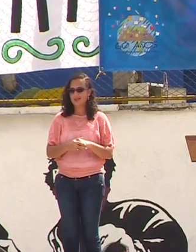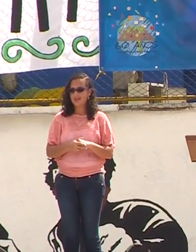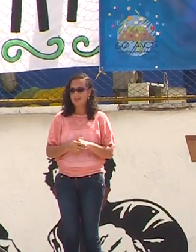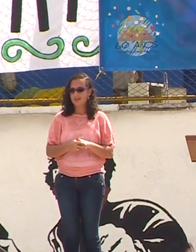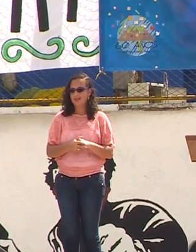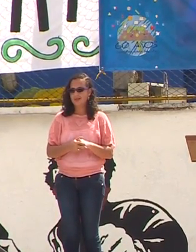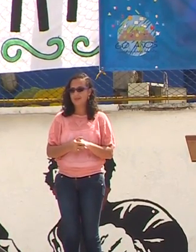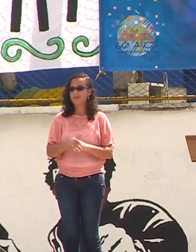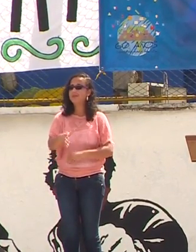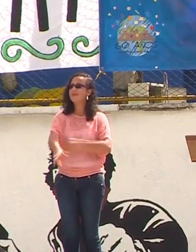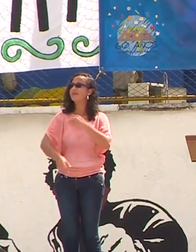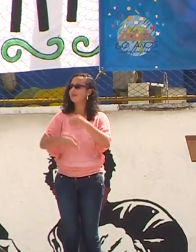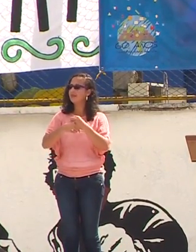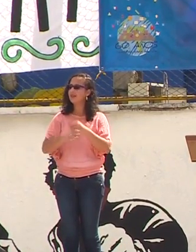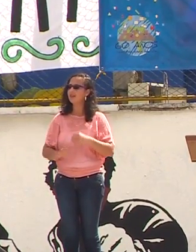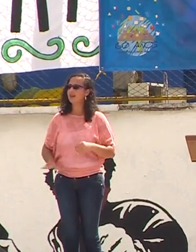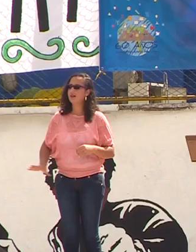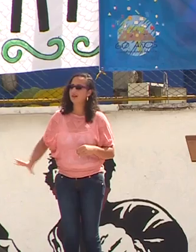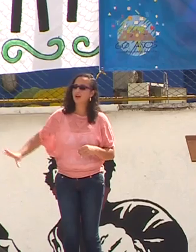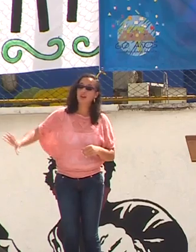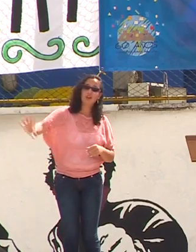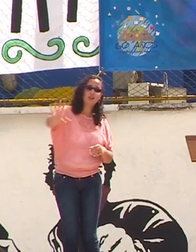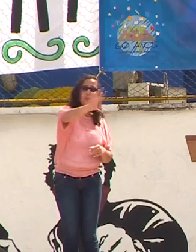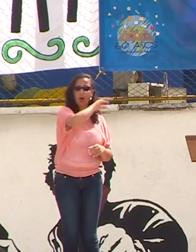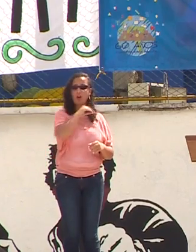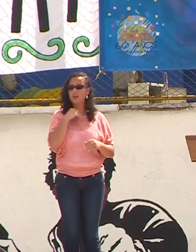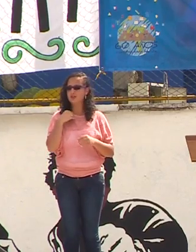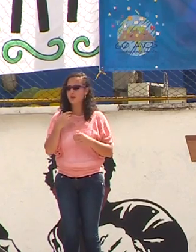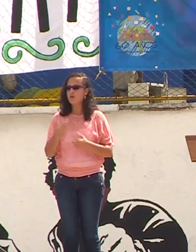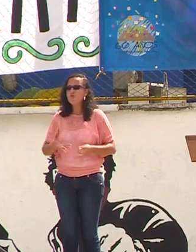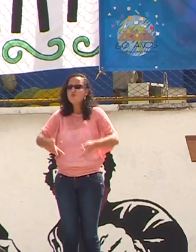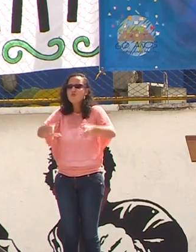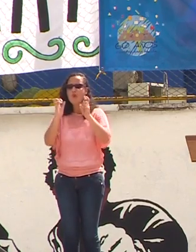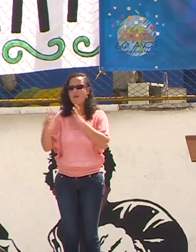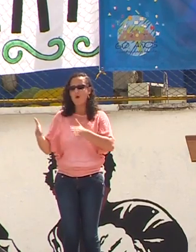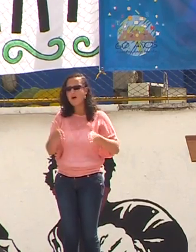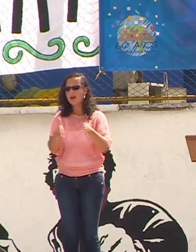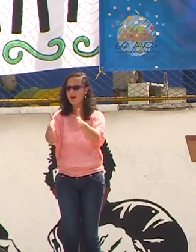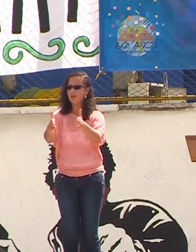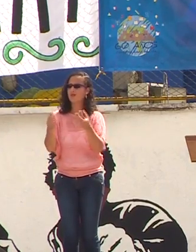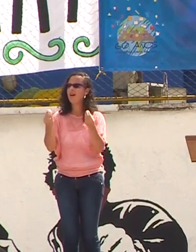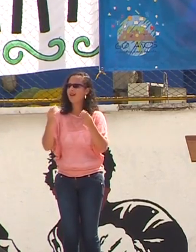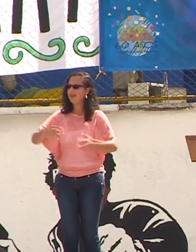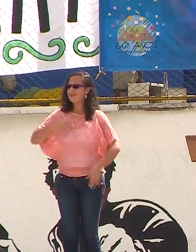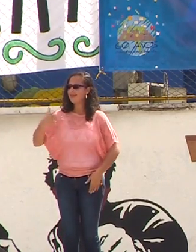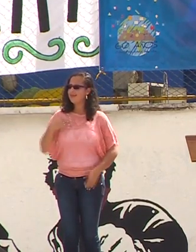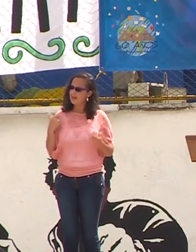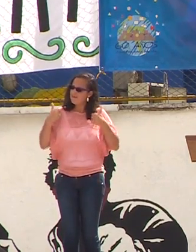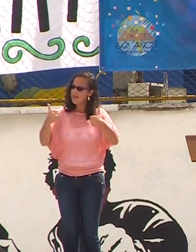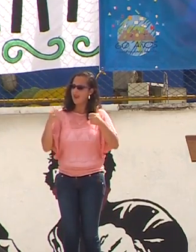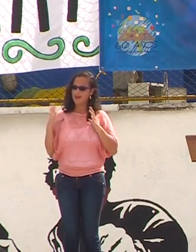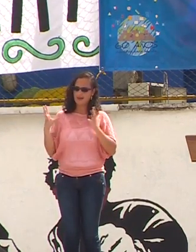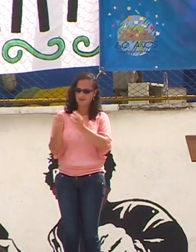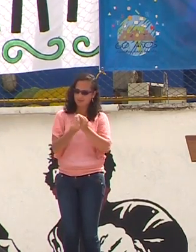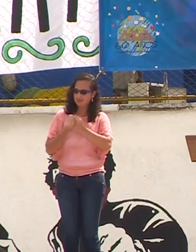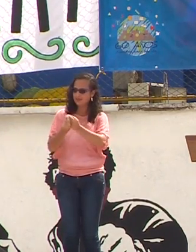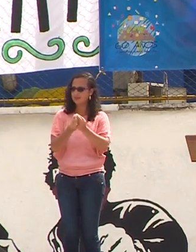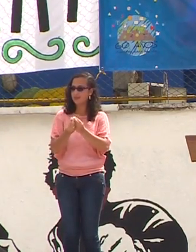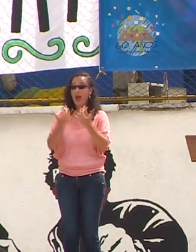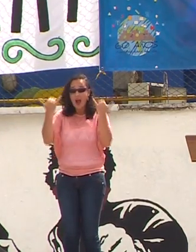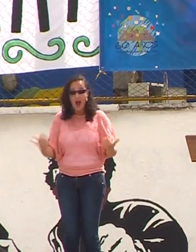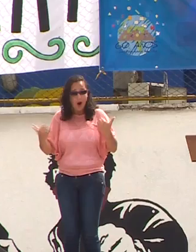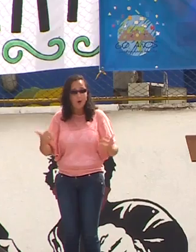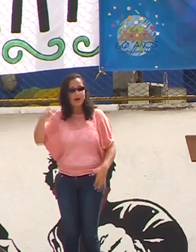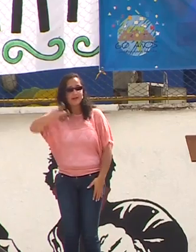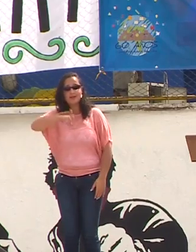de bienestar y convivencia. Es la hora de tomar esta tarea en serio y en